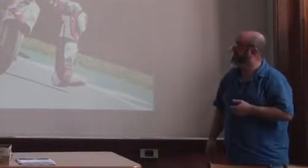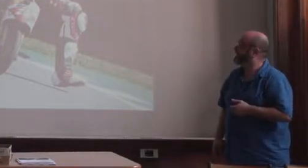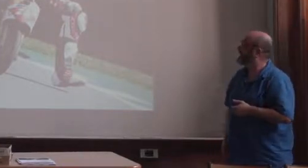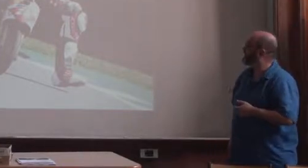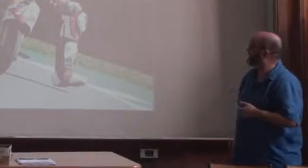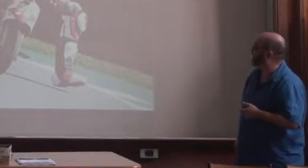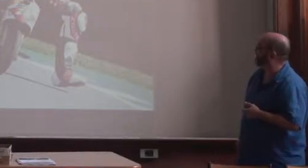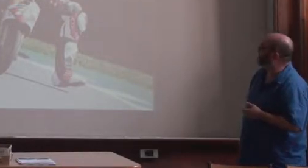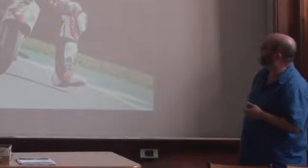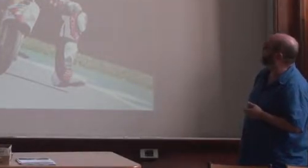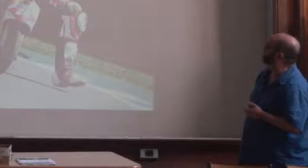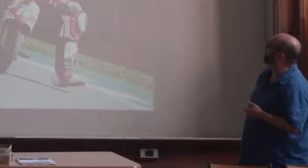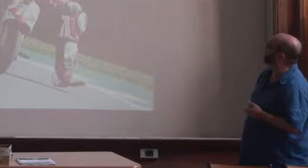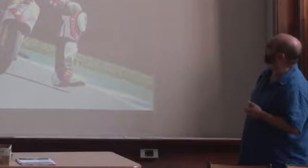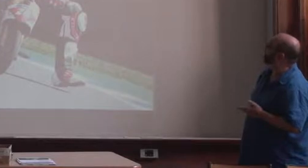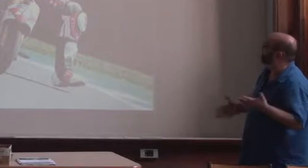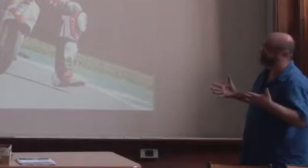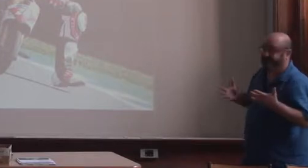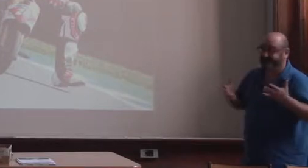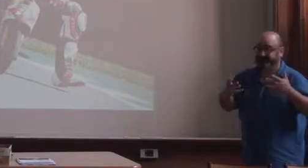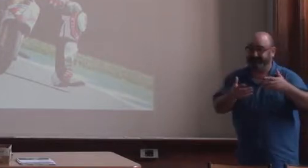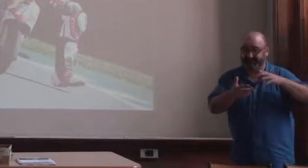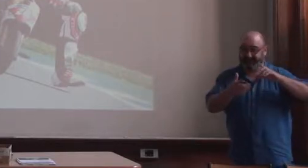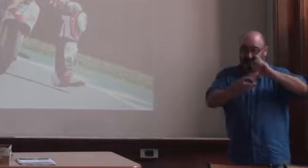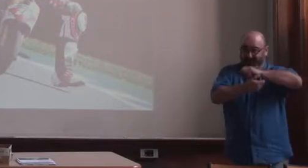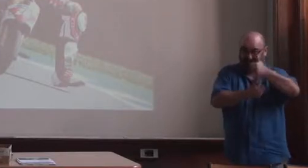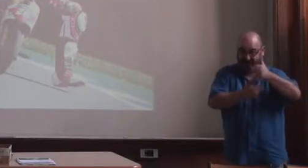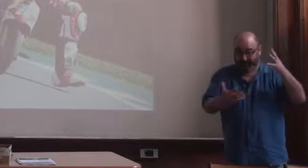Donc, ça rentre pas, en fait.